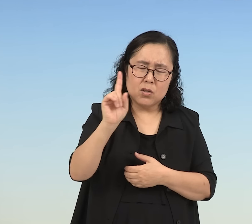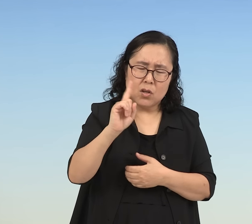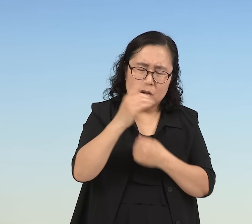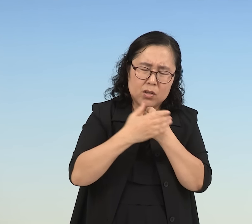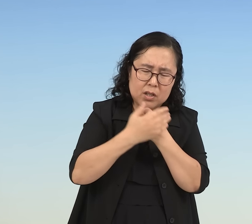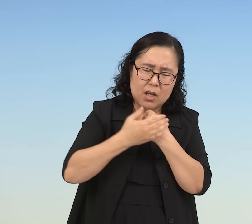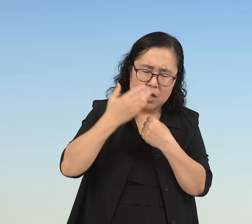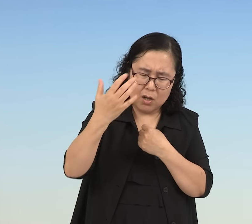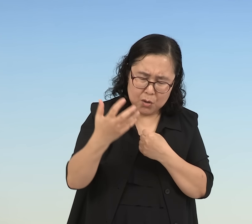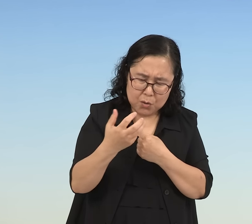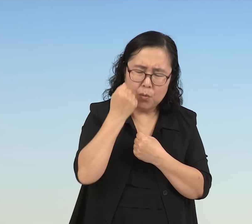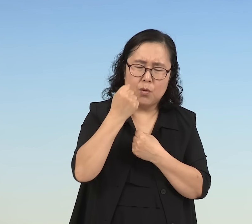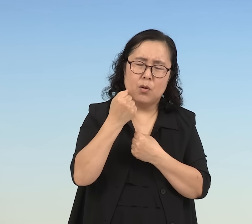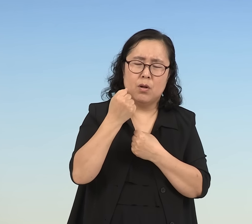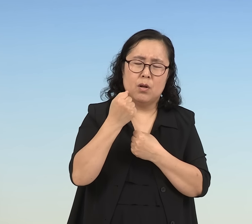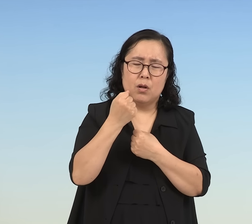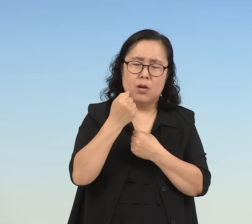어떤 은혜로